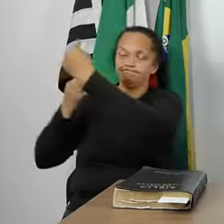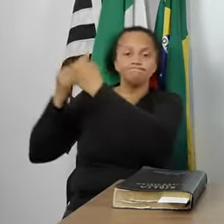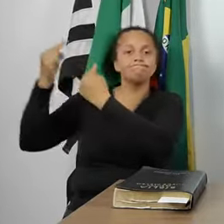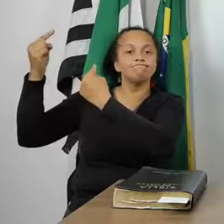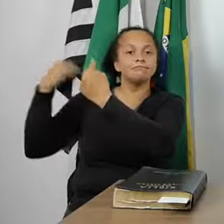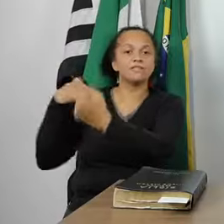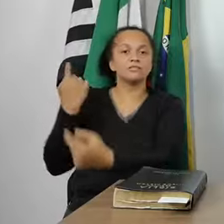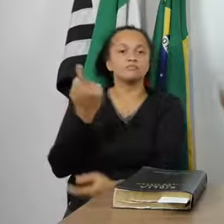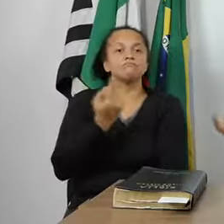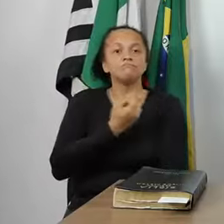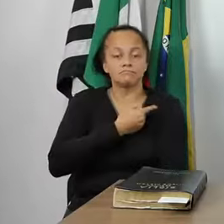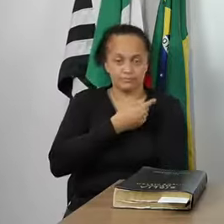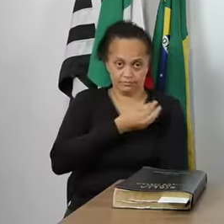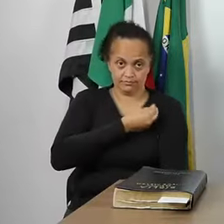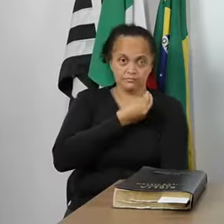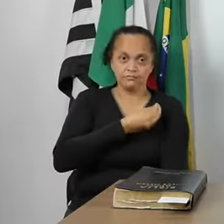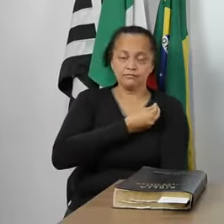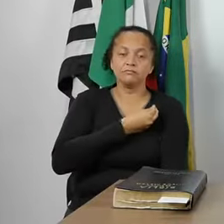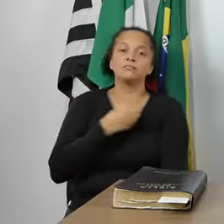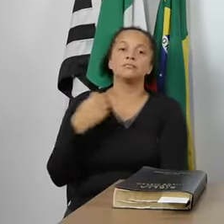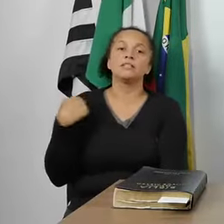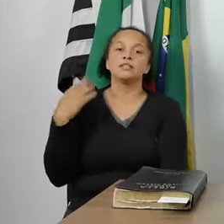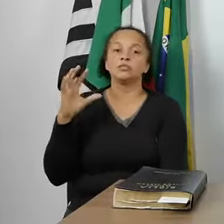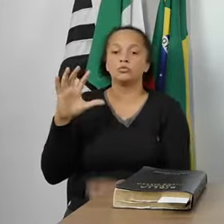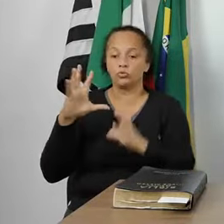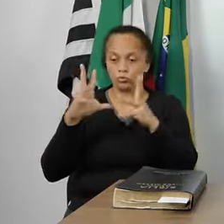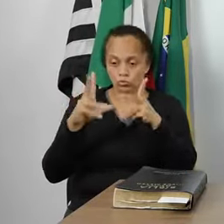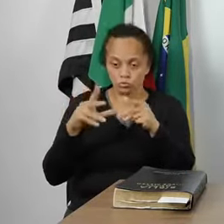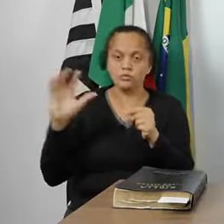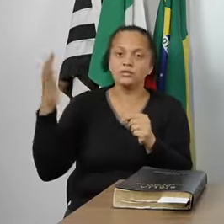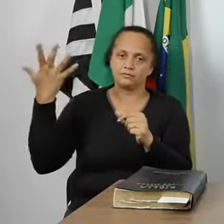nossas circunstâncias e ao nosso próximo. Amém?